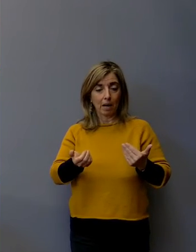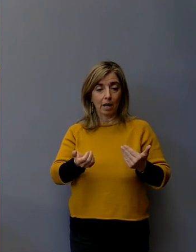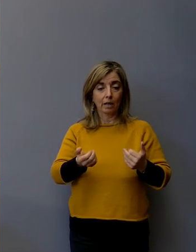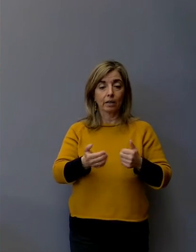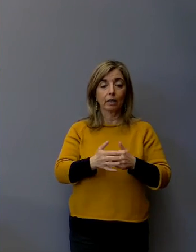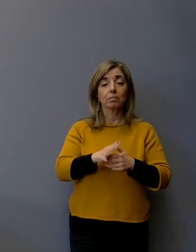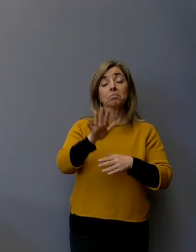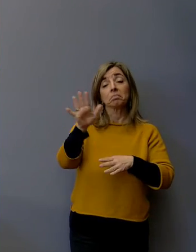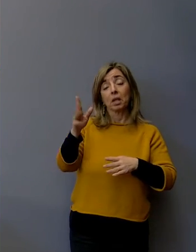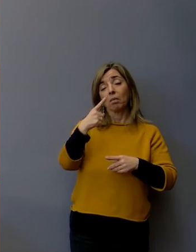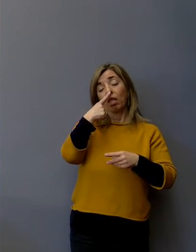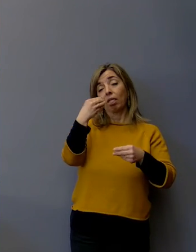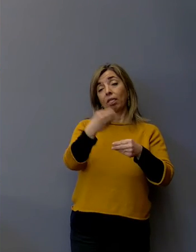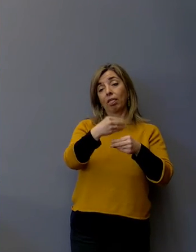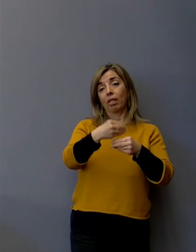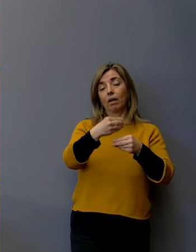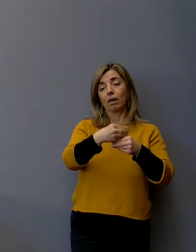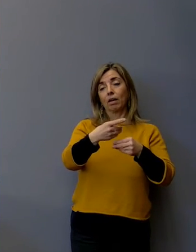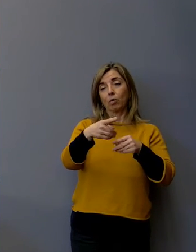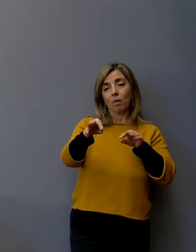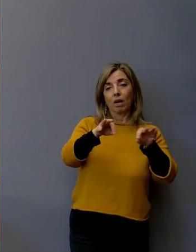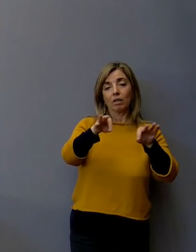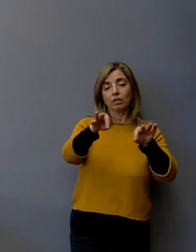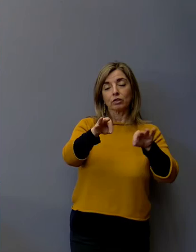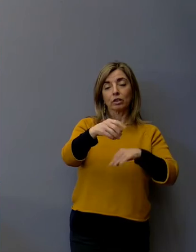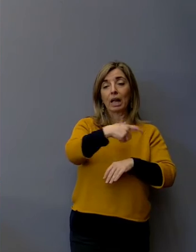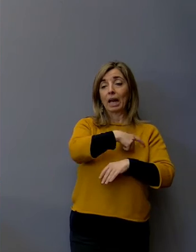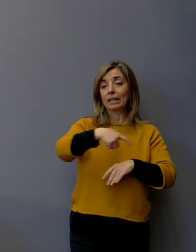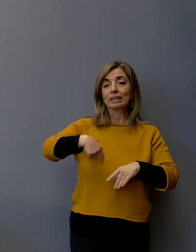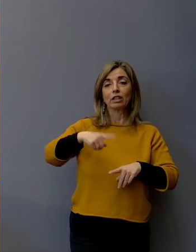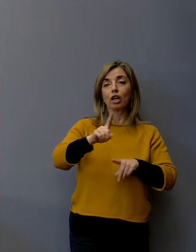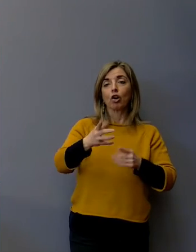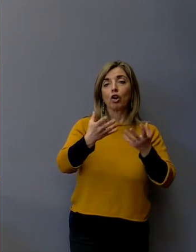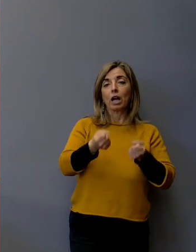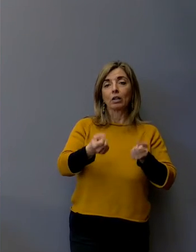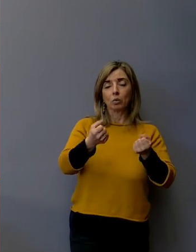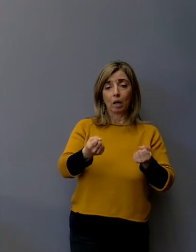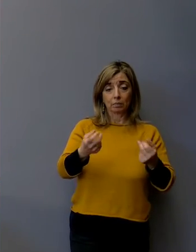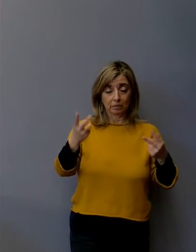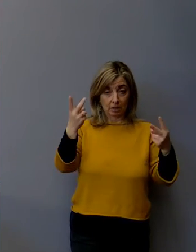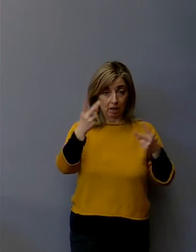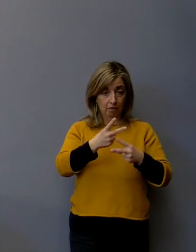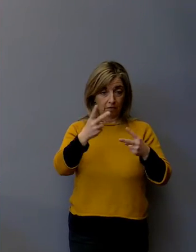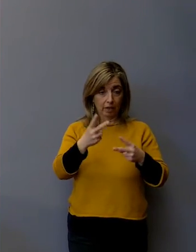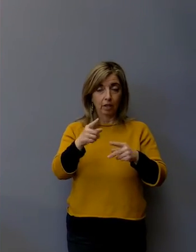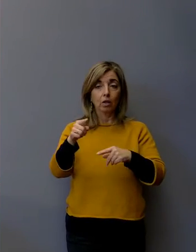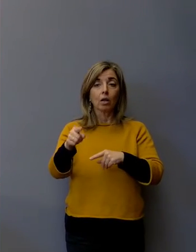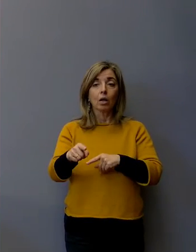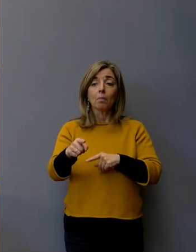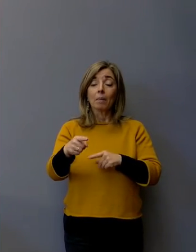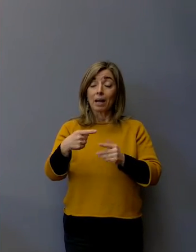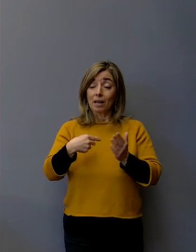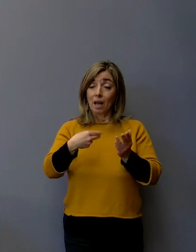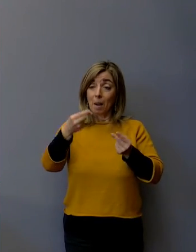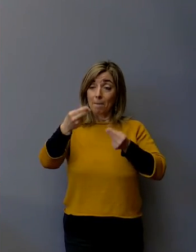sindaco non sono ne parla ma che non sono attuate allora del problema che quelle linee che sono pure ricopiate nella nella prima pagina del bilancio non